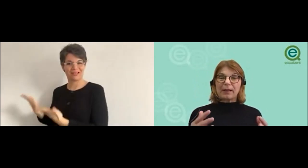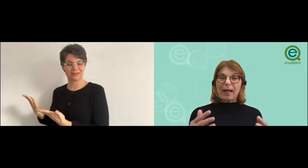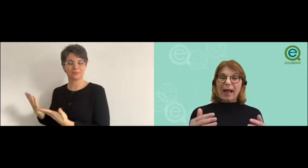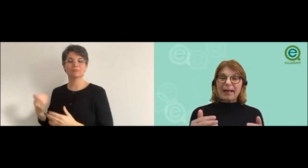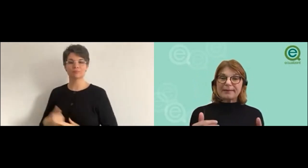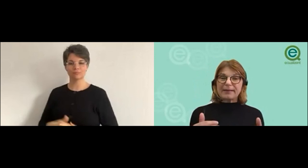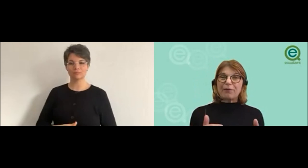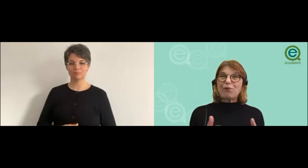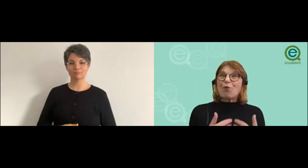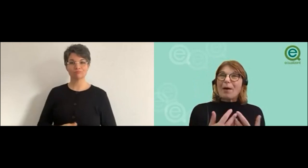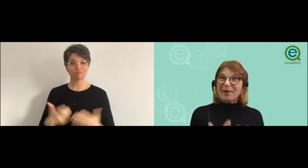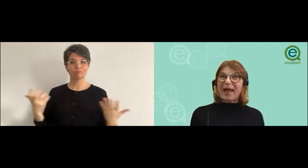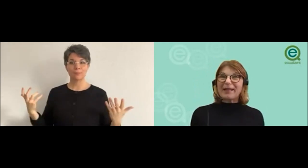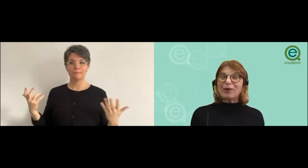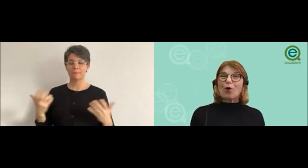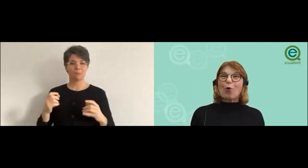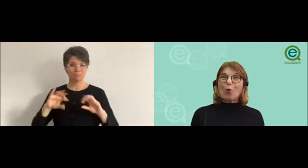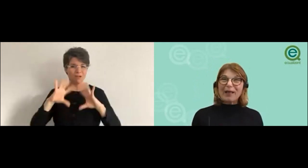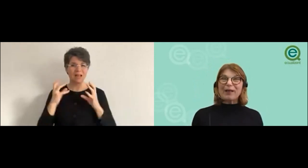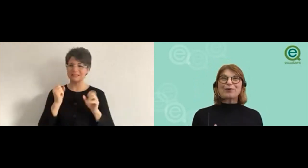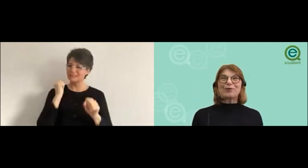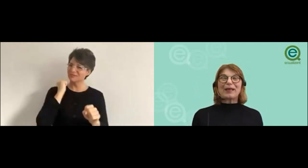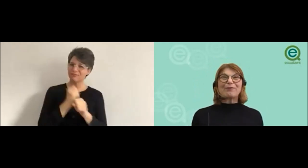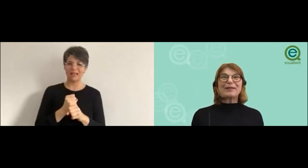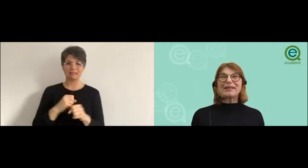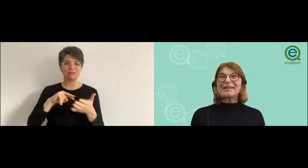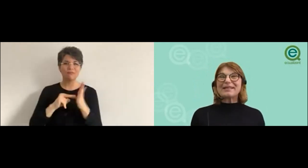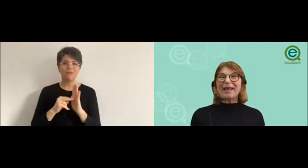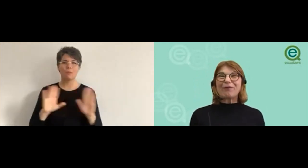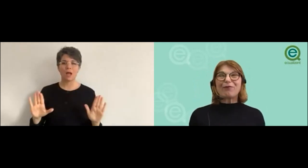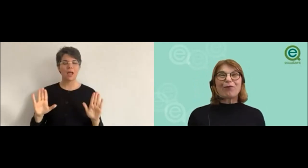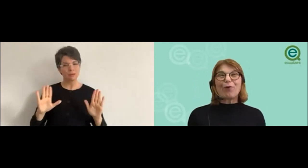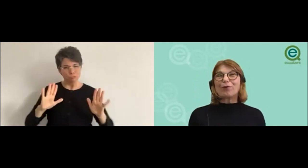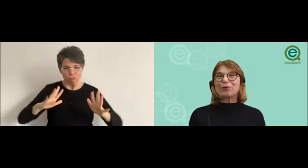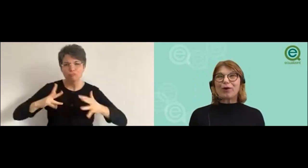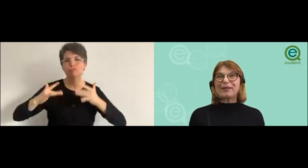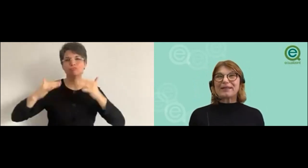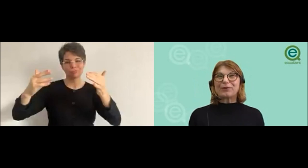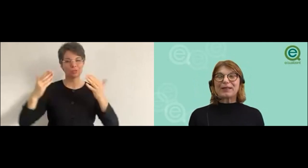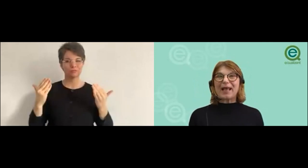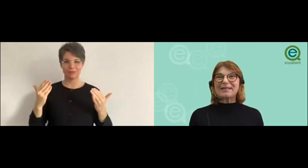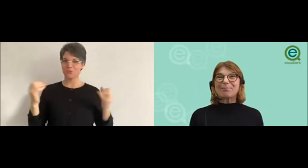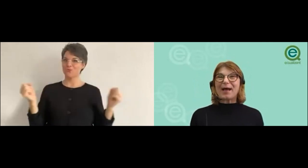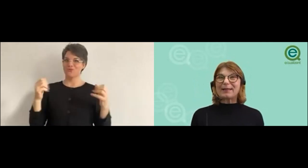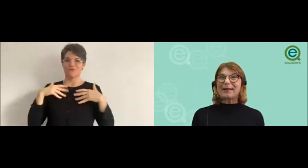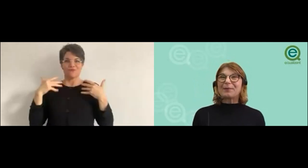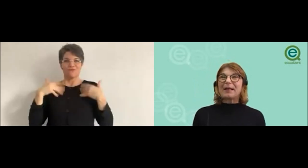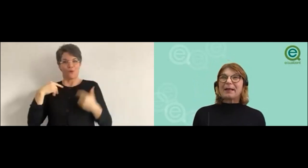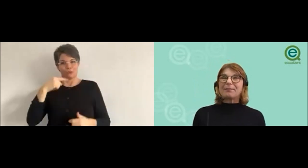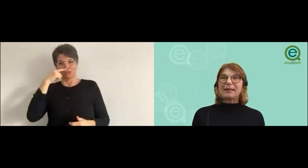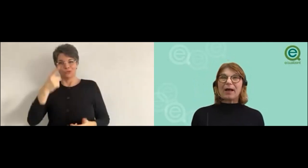sozusagen alles vorbereitet, um hinauszugehen. Wir sind sehr froh und stolz, dass wir unseren ersten